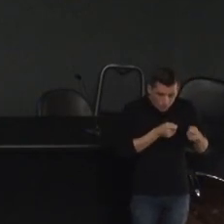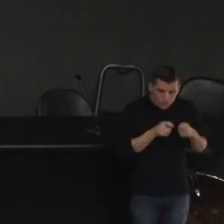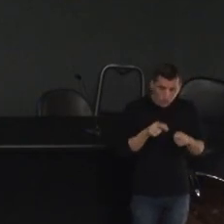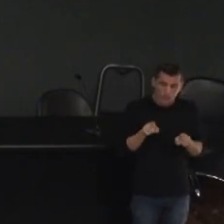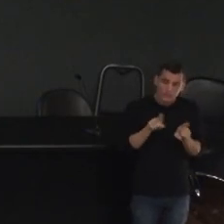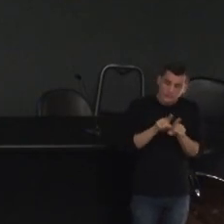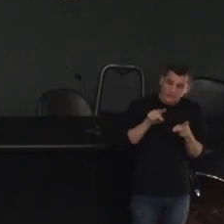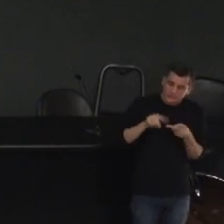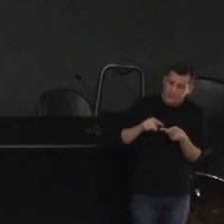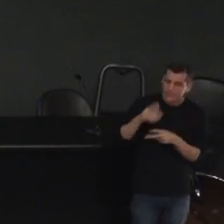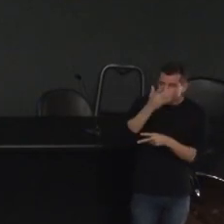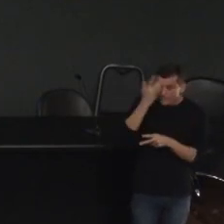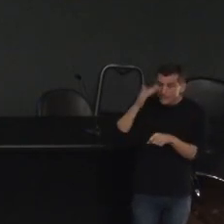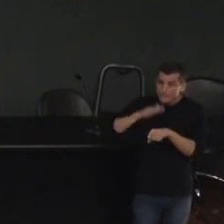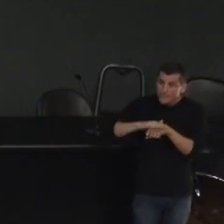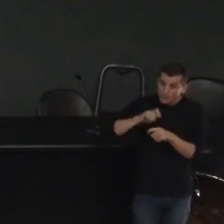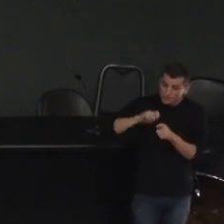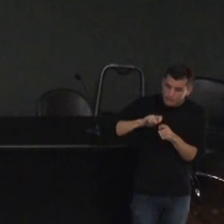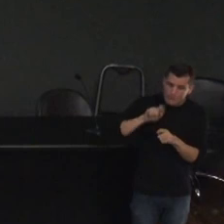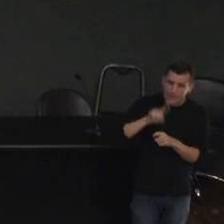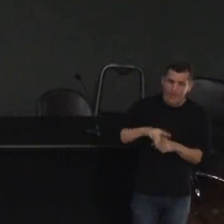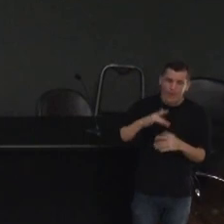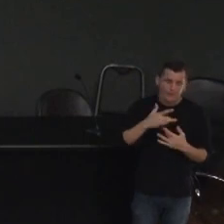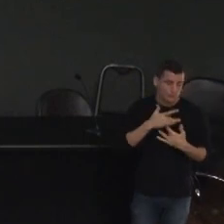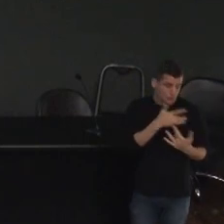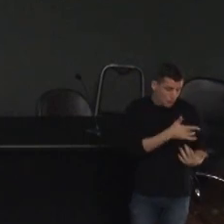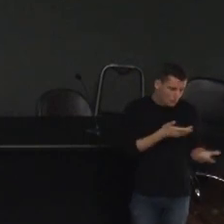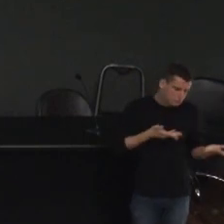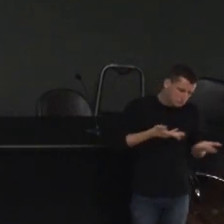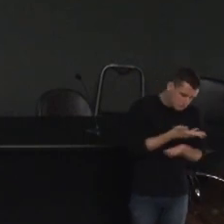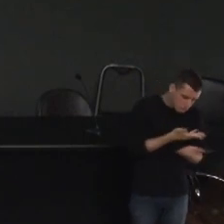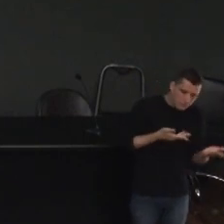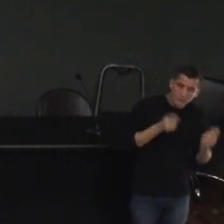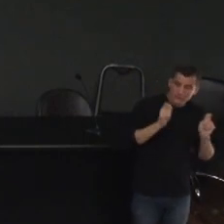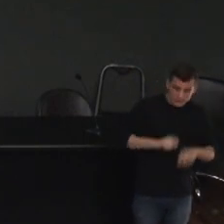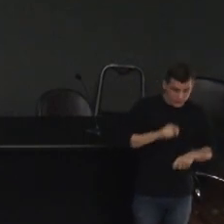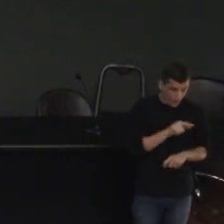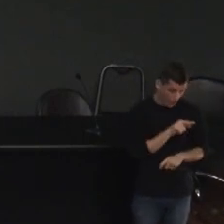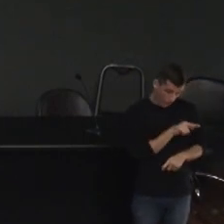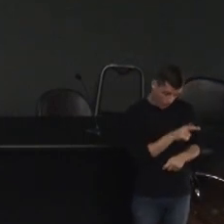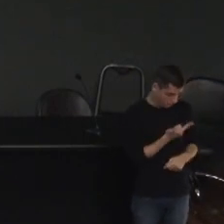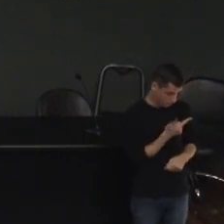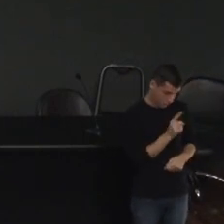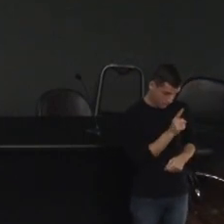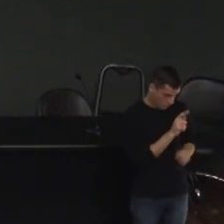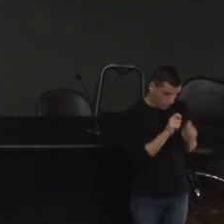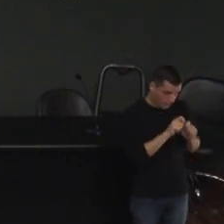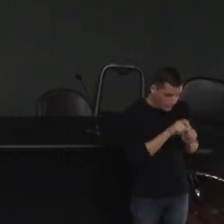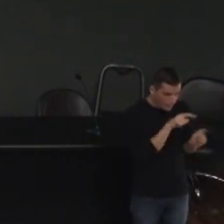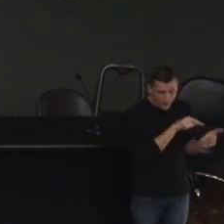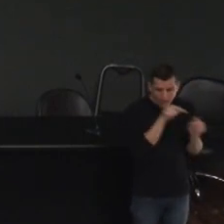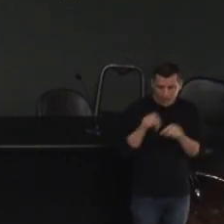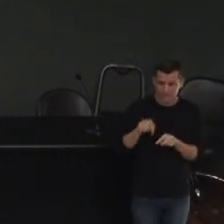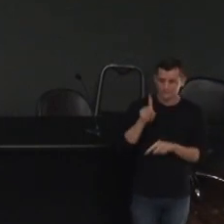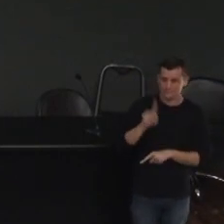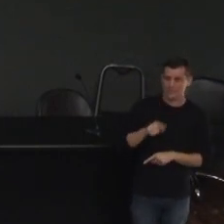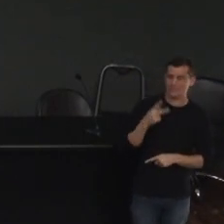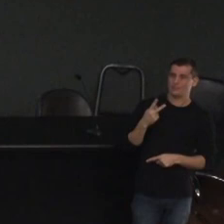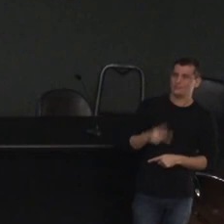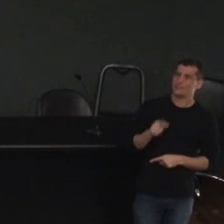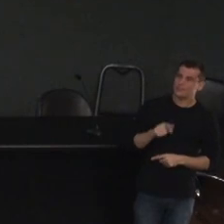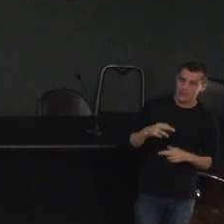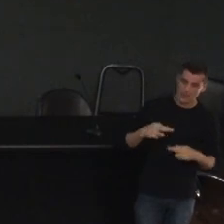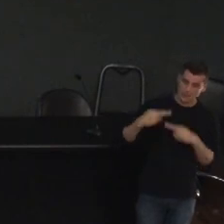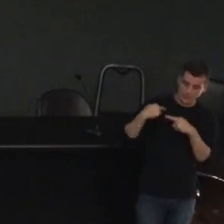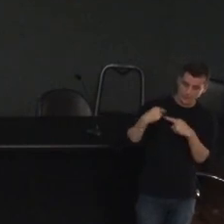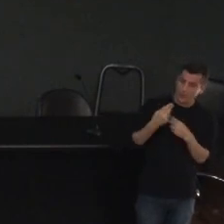operador ela é solidária nos casos de descumprimento das duas determinações ou da lgpd Então você